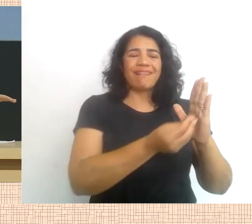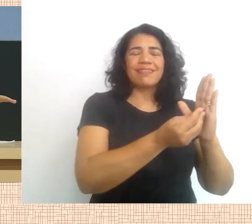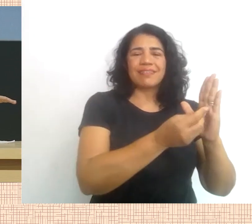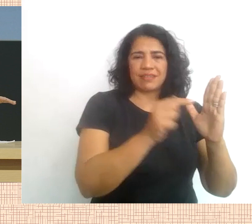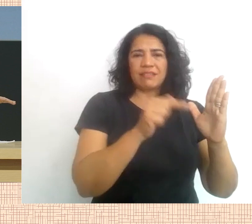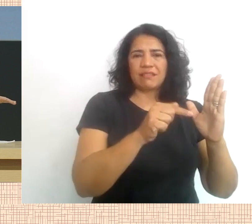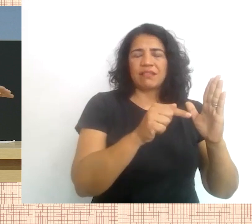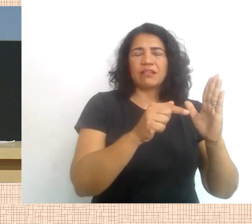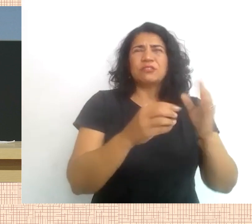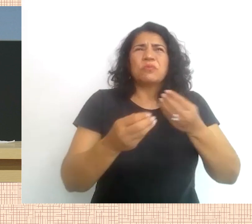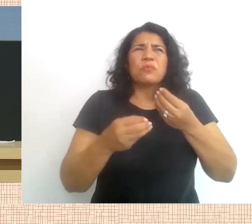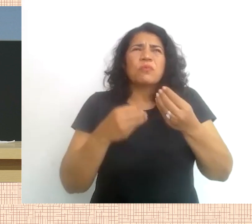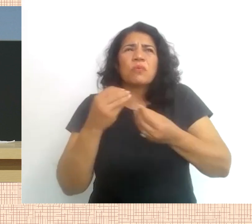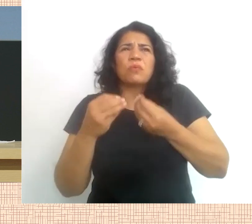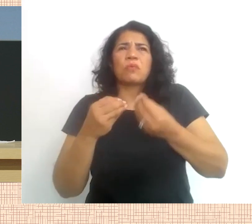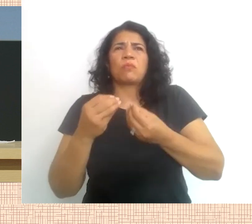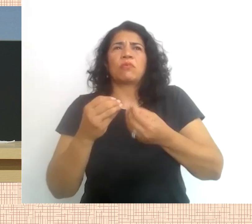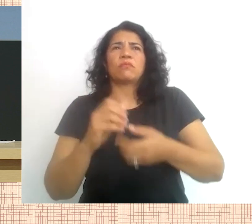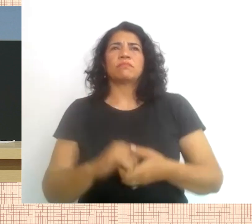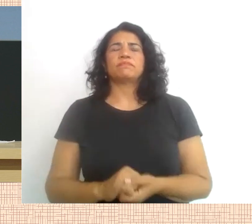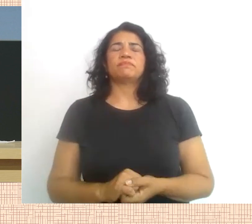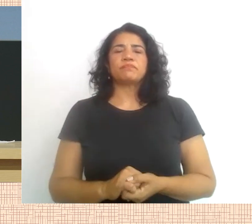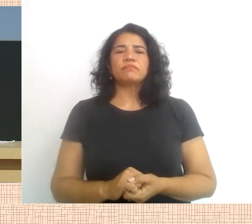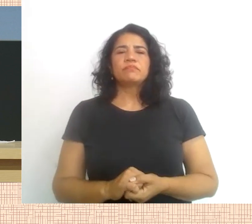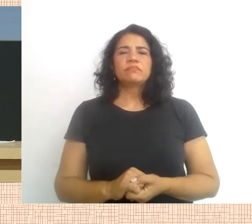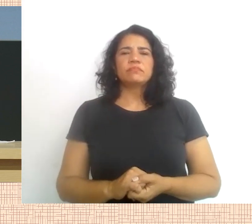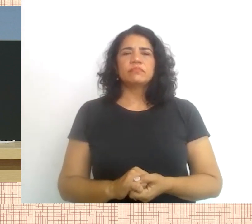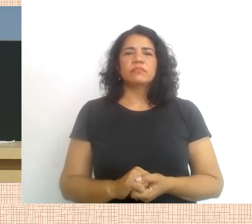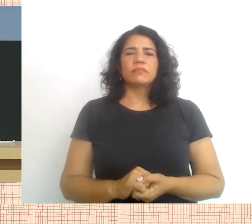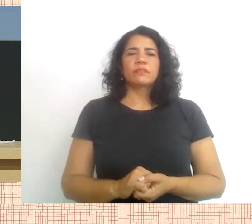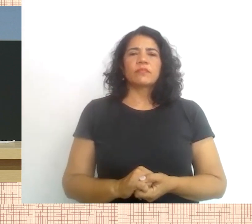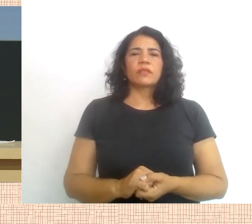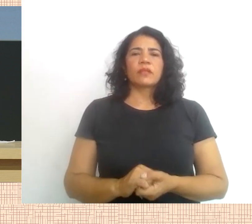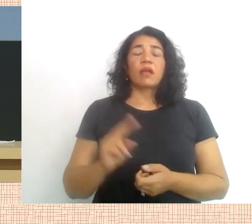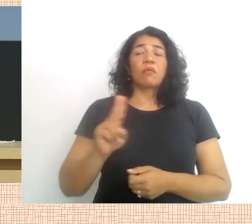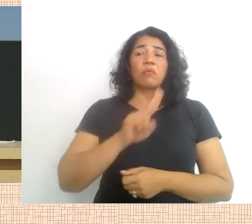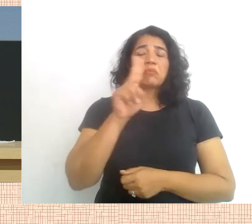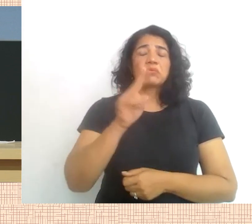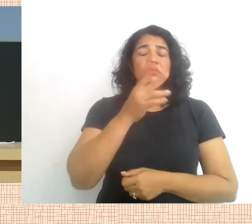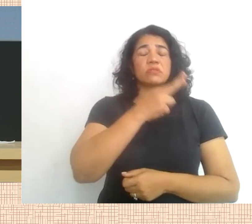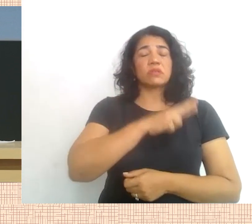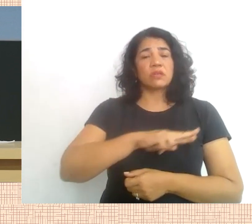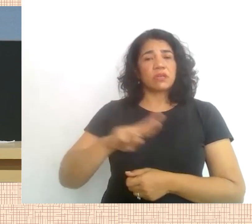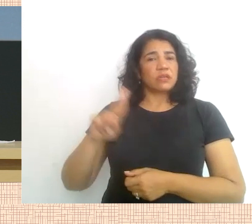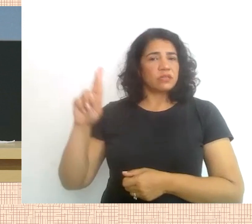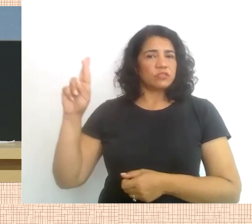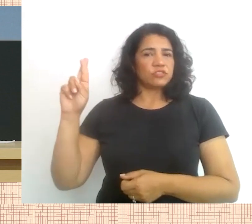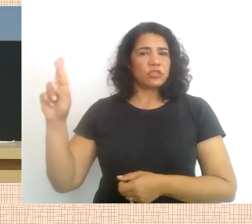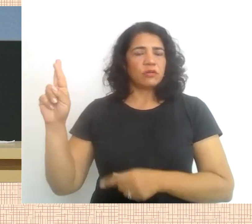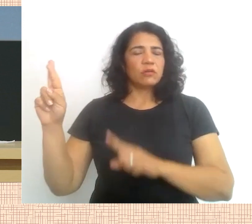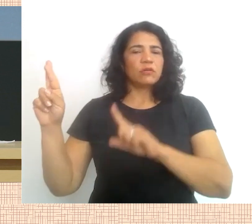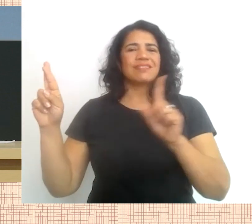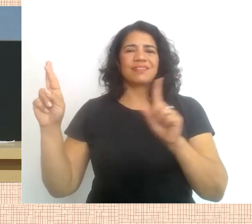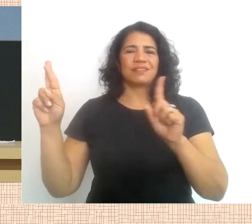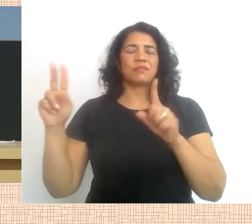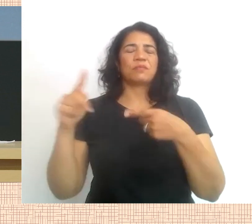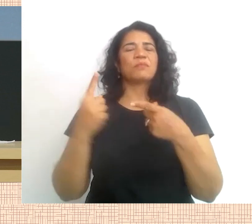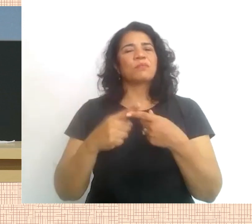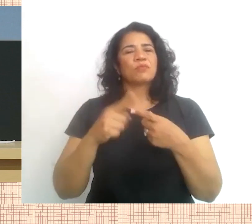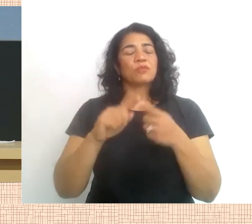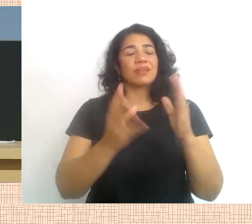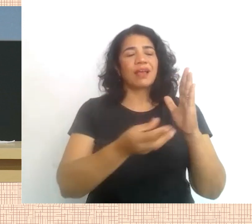homens. A igreja é totalmente uma coisa de Deus, né? E Deus cuida